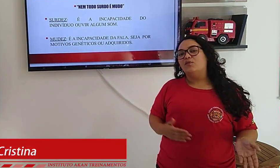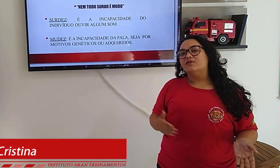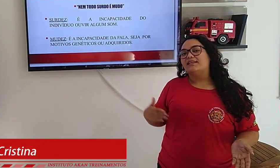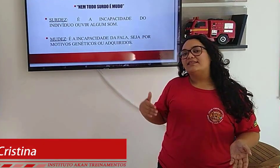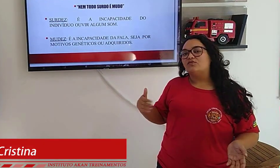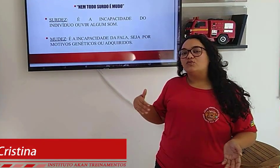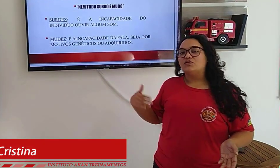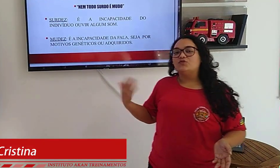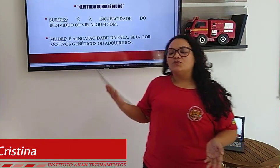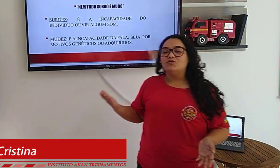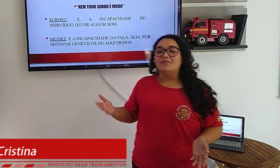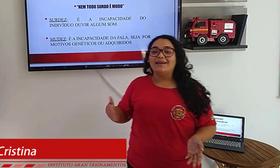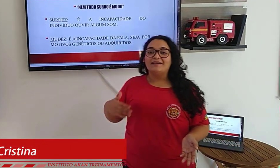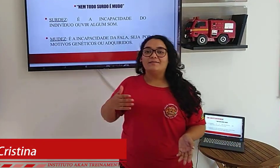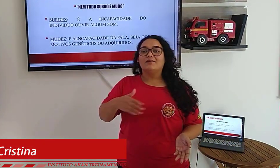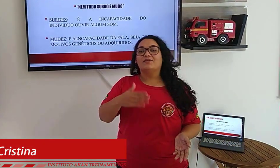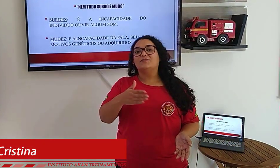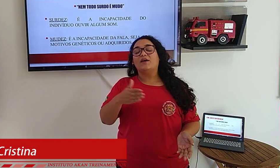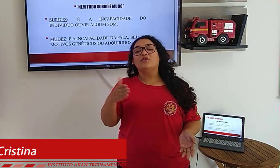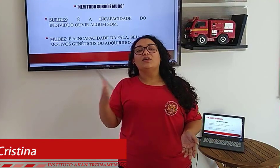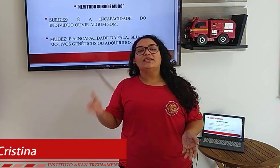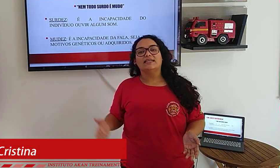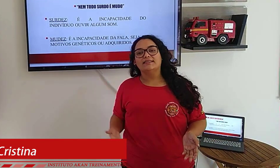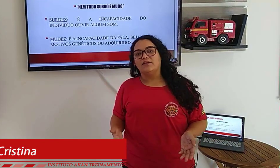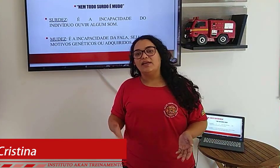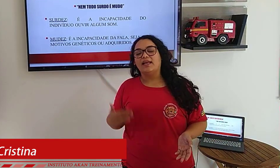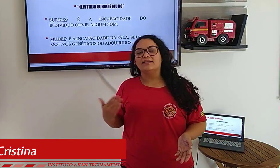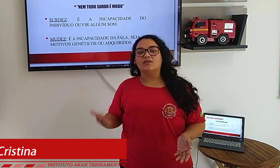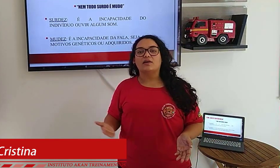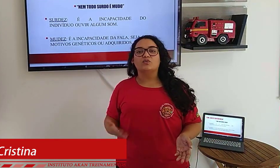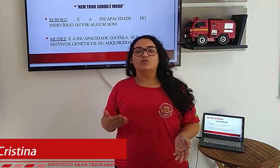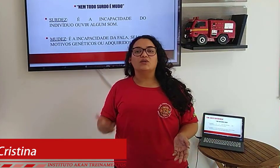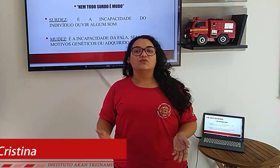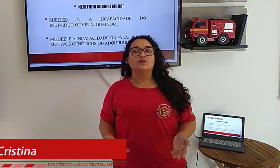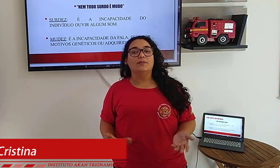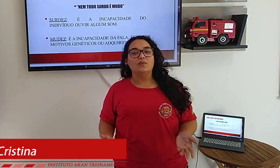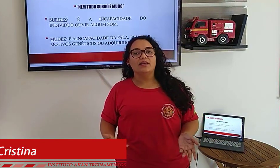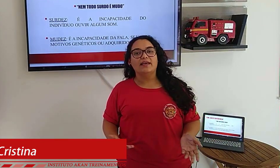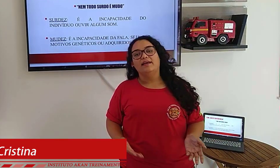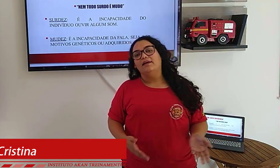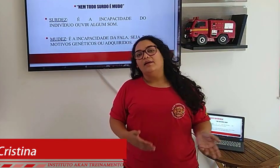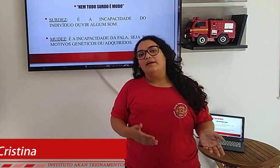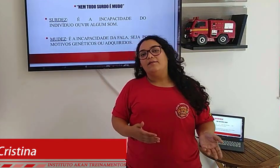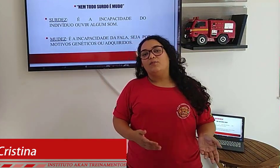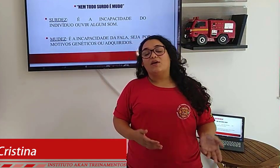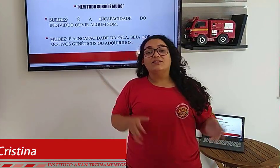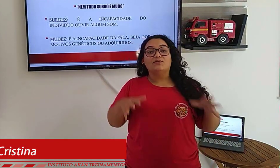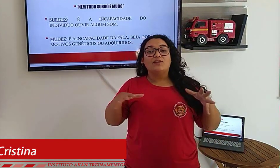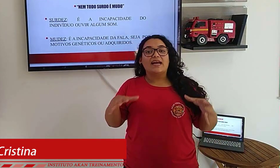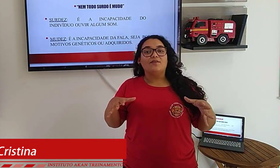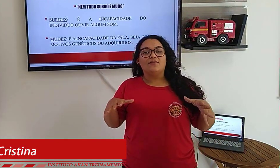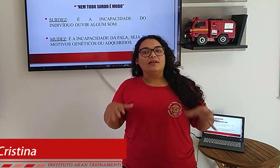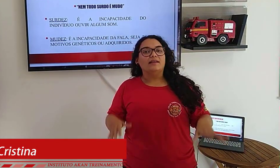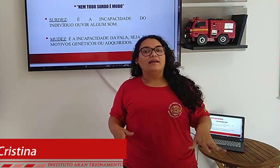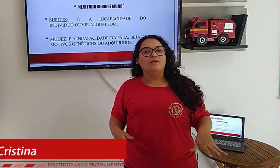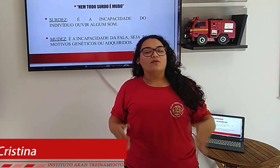sendo um dos estudos de maior atualização em relação à cultura surda, por quê? Por causa do grave, né? O grave está